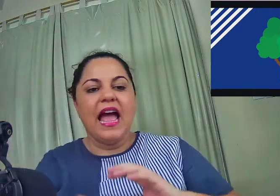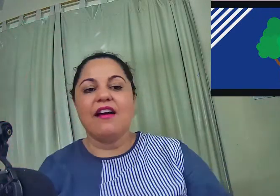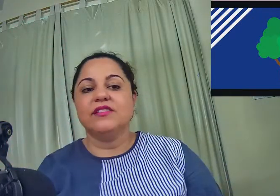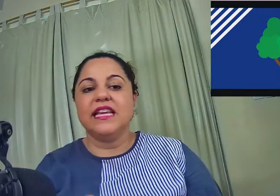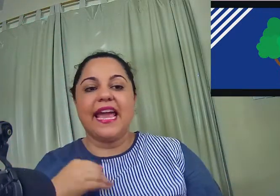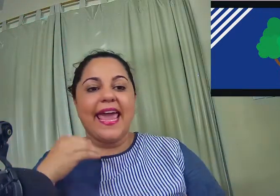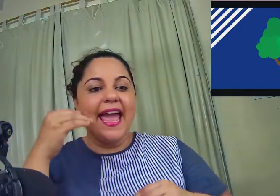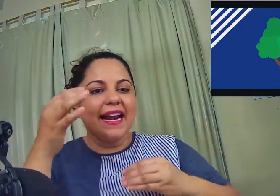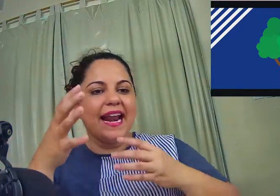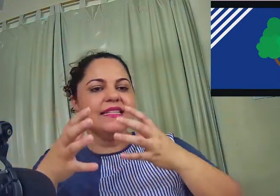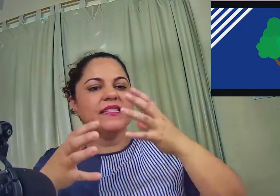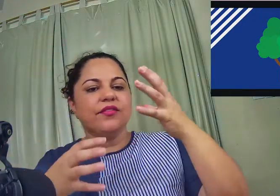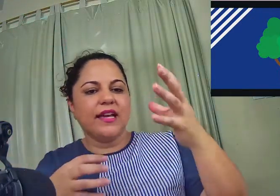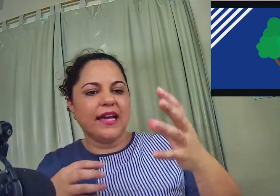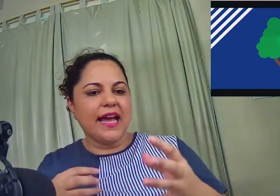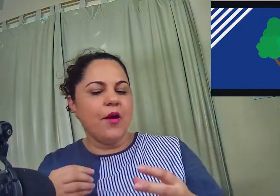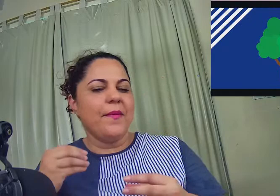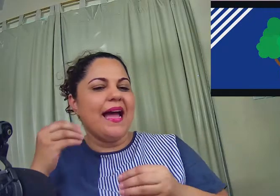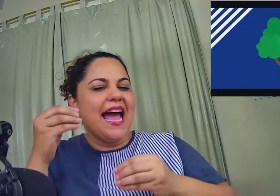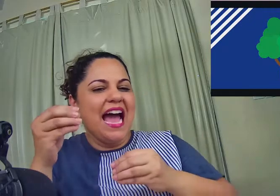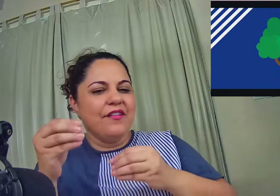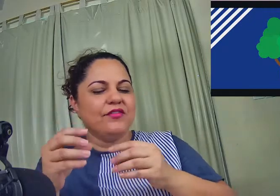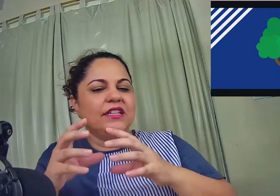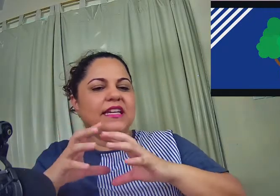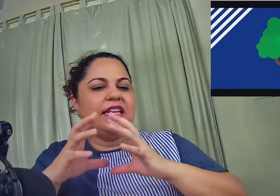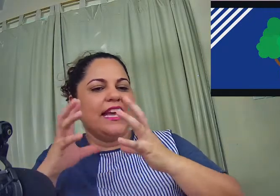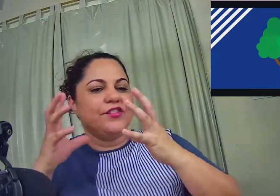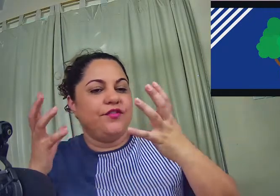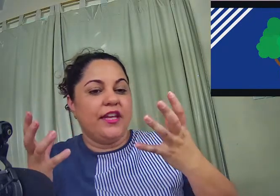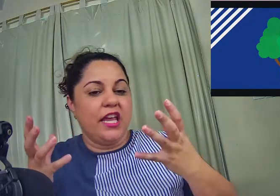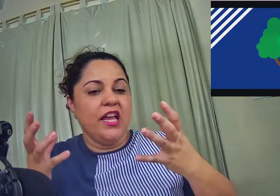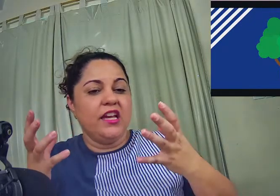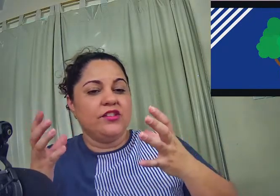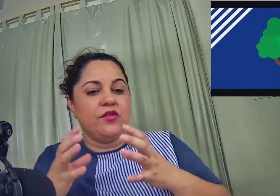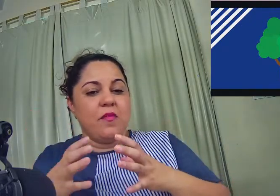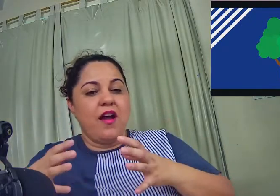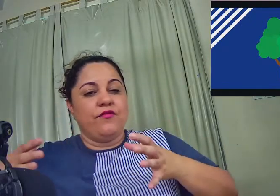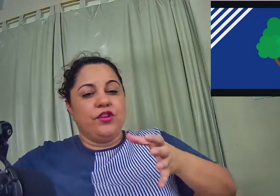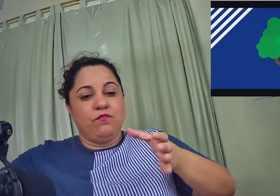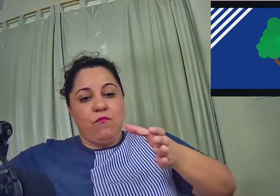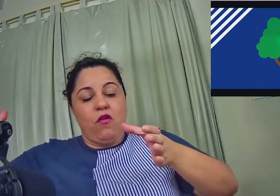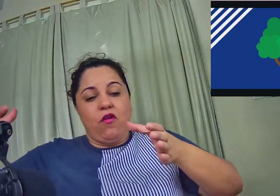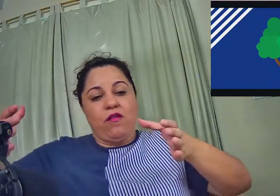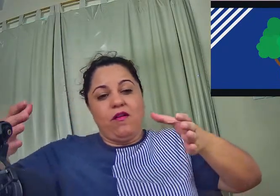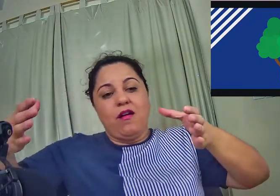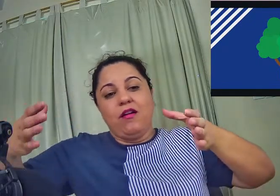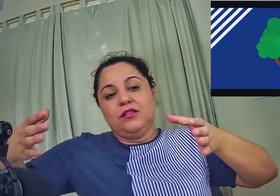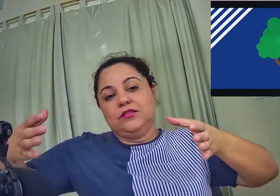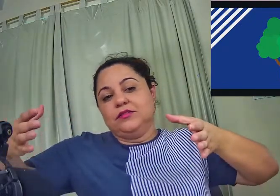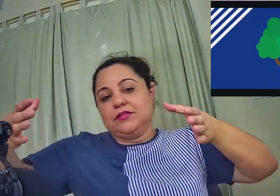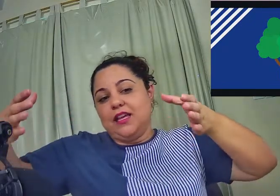Você quer classificar uma árvore que é diferente, uma árvore, ó, né? Ela